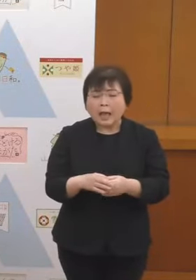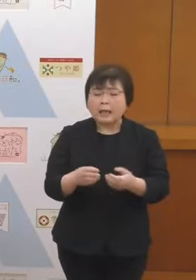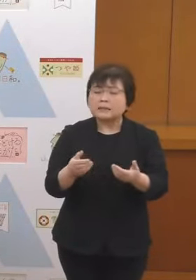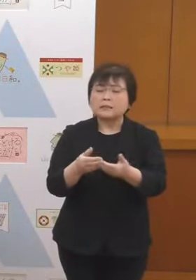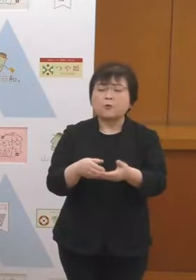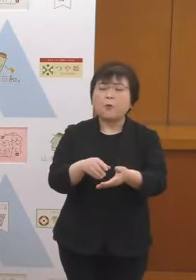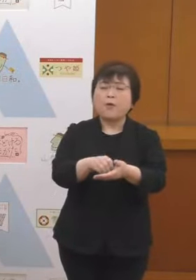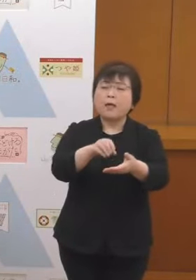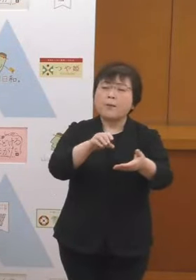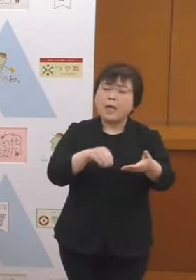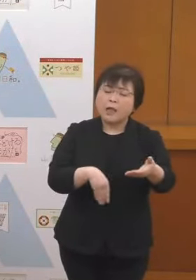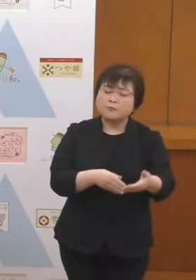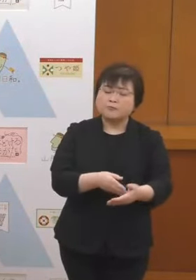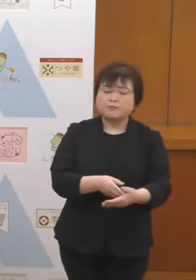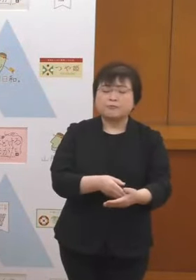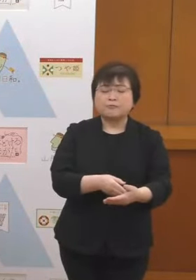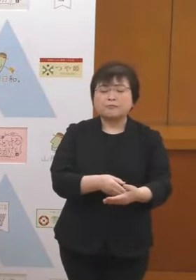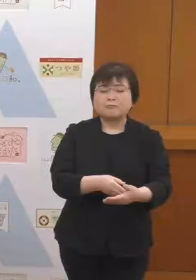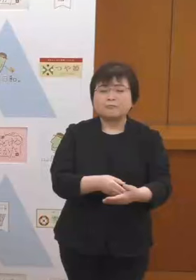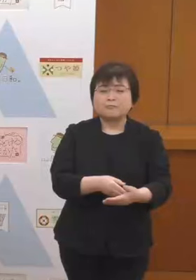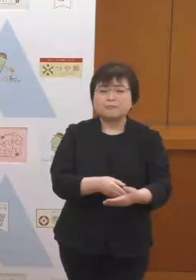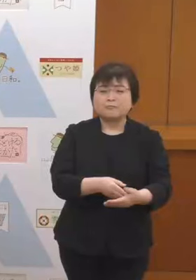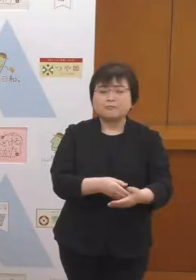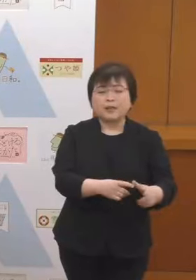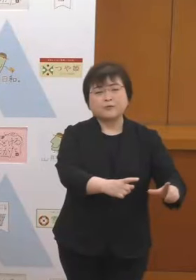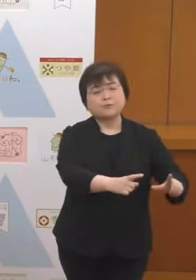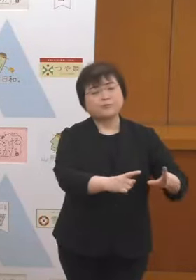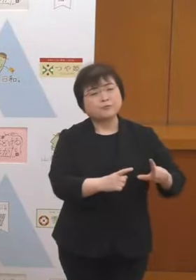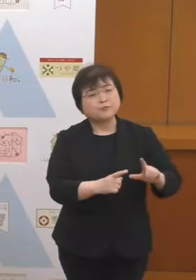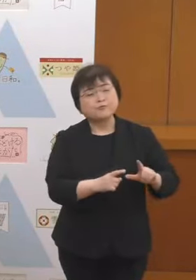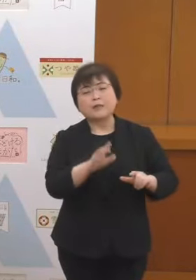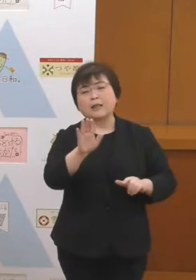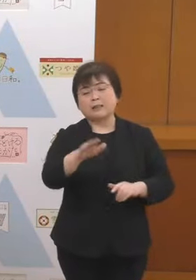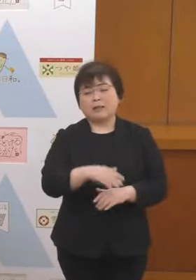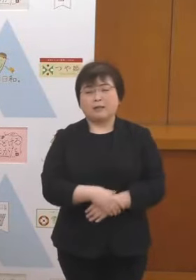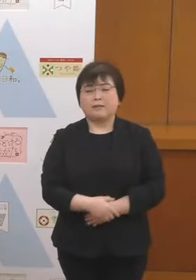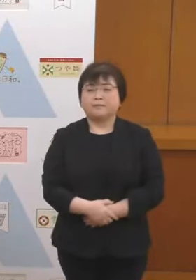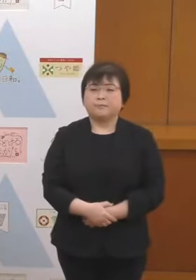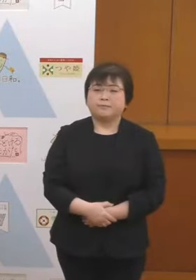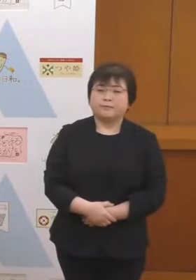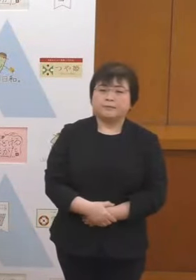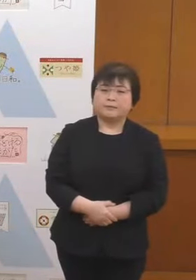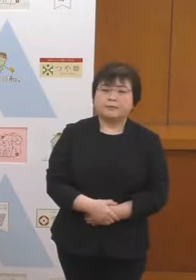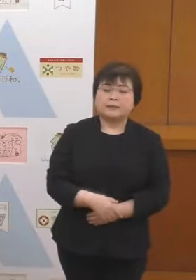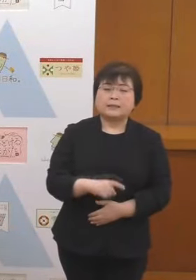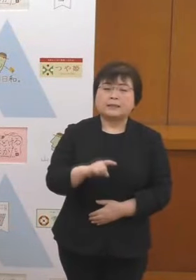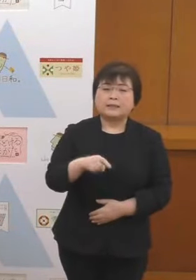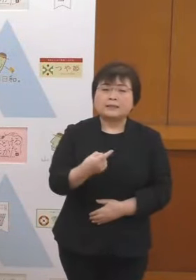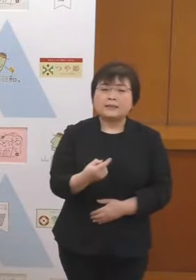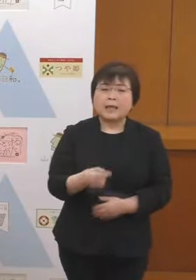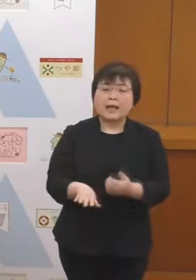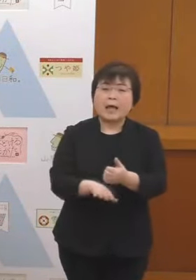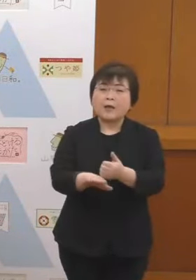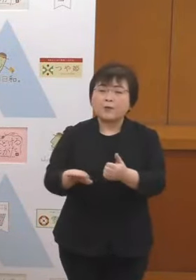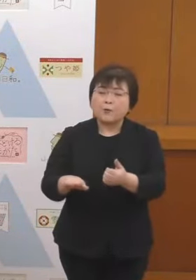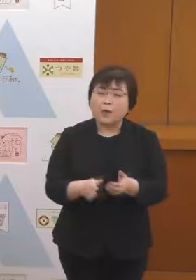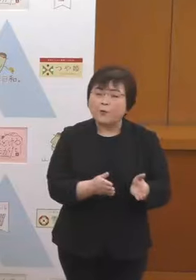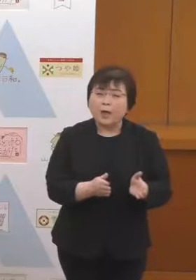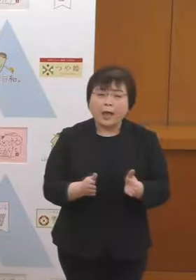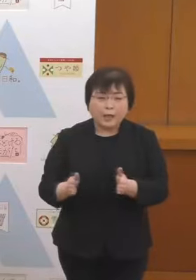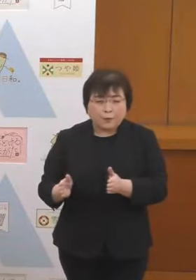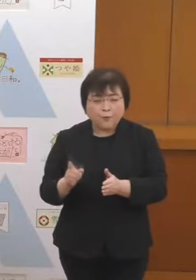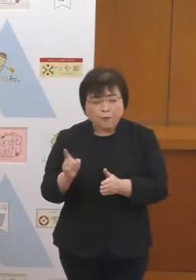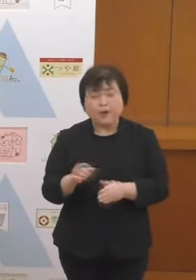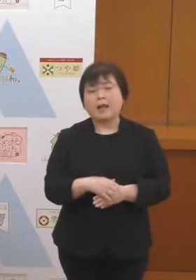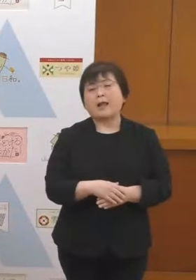する意向であるとお聞きしていたところでありますえ自然環境への配慮という観点から関西